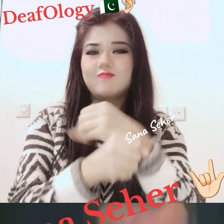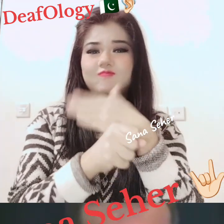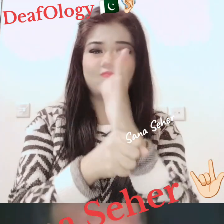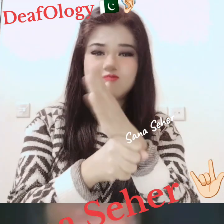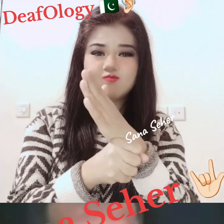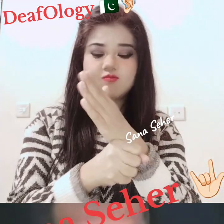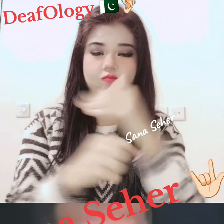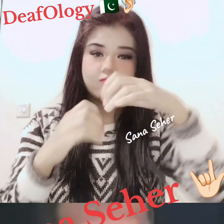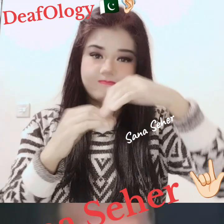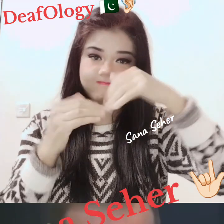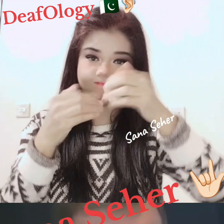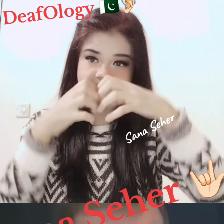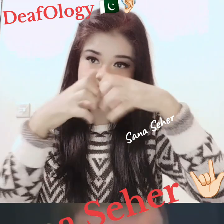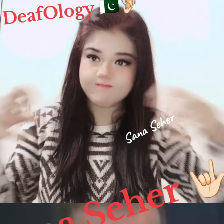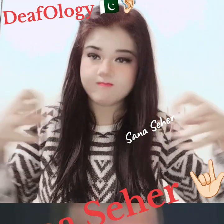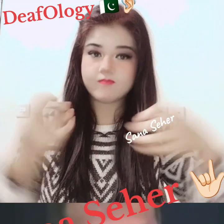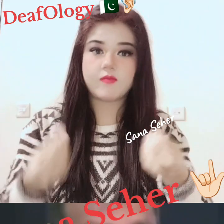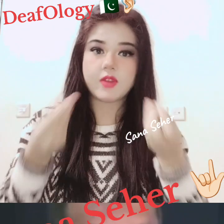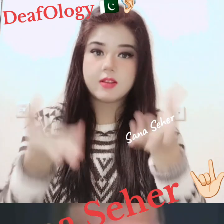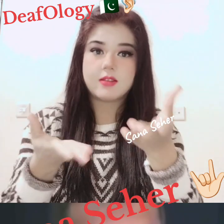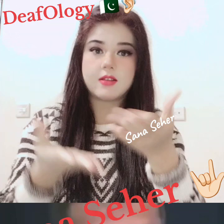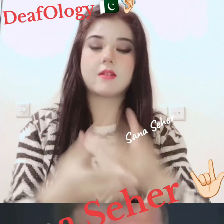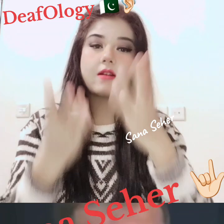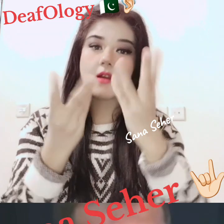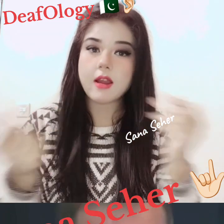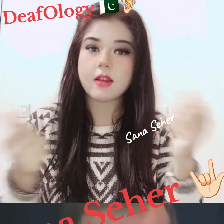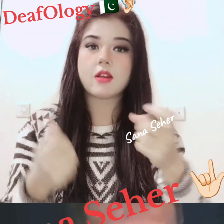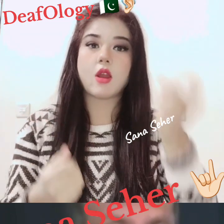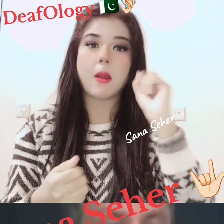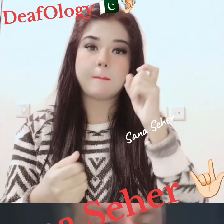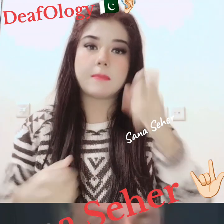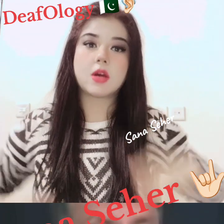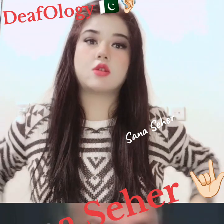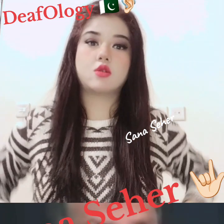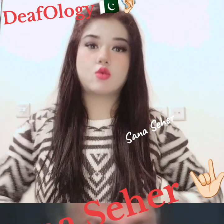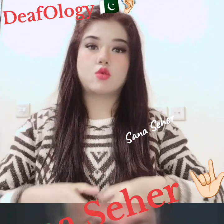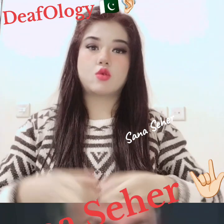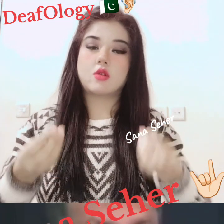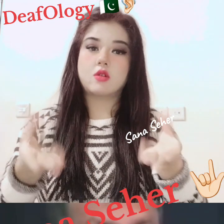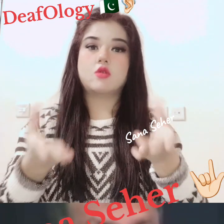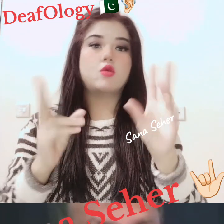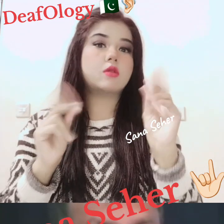तो गुड गवर्नेंस डजंट स्टार्ट एंड एंड विद पुलिस एंड लॉ एनफोर्समेंट, माय डियर।